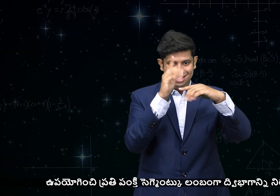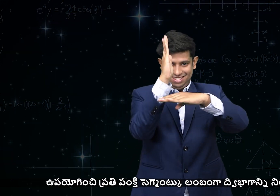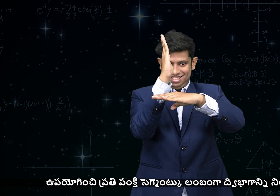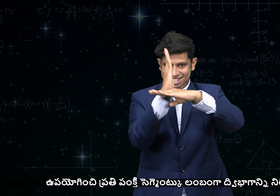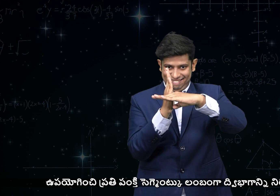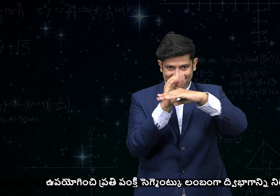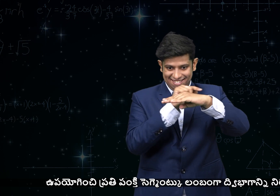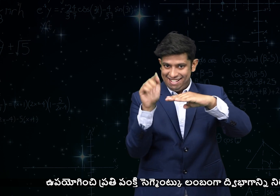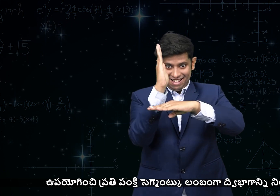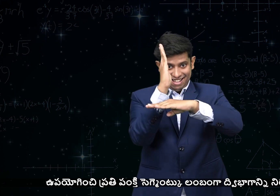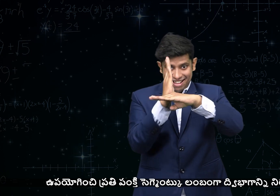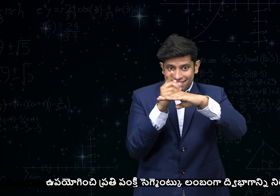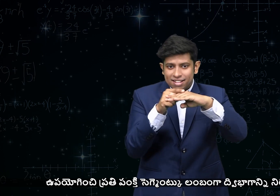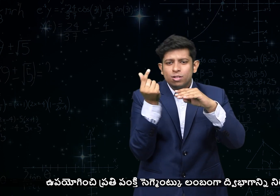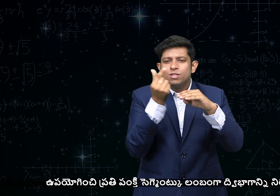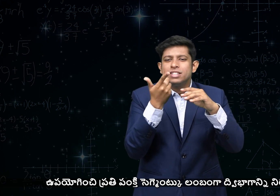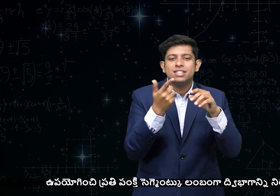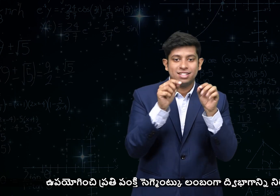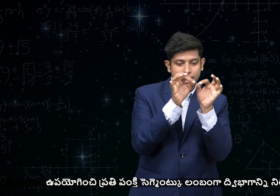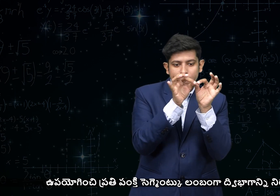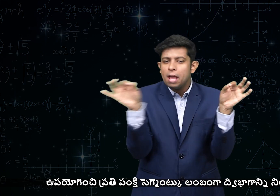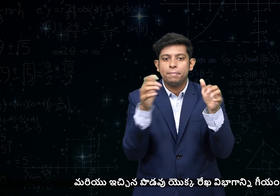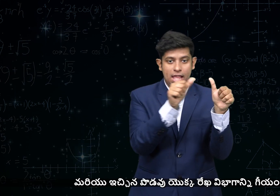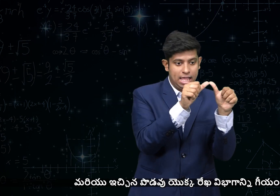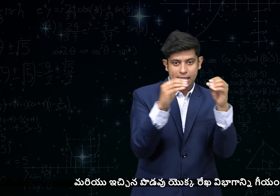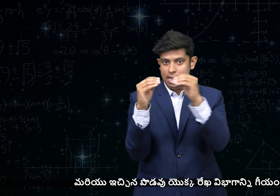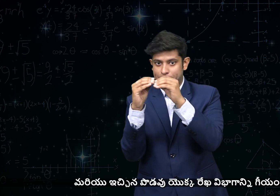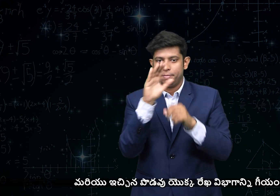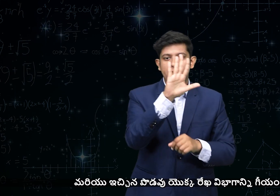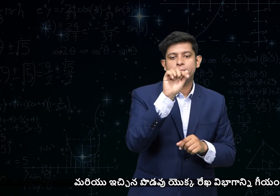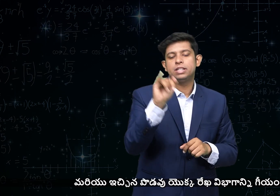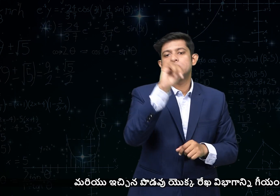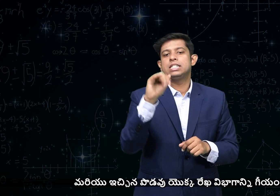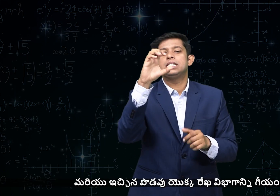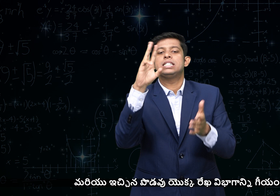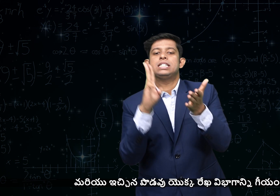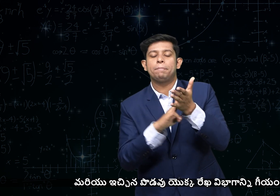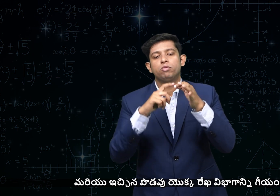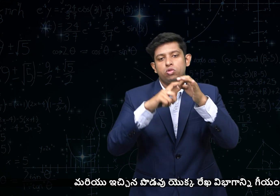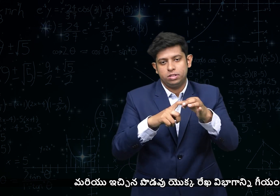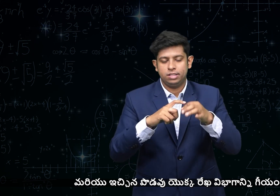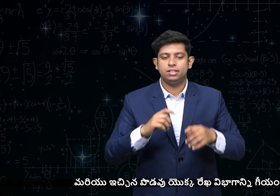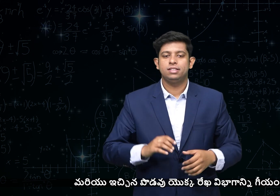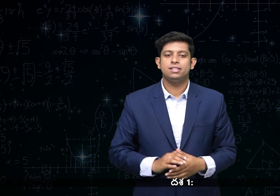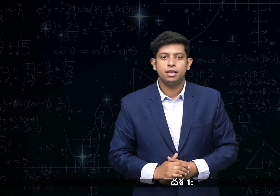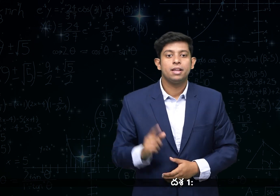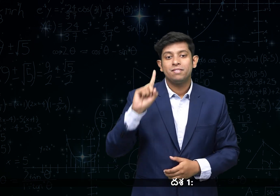పంక్తి సెగ్మెంట్కు లంబంగా ద్విభాగాన్ని నిర్మించండి మరియు ఇచ్చిన పొడవు యొక్క రేఖ విభాగాన్ని గీయండి. దశ